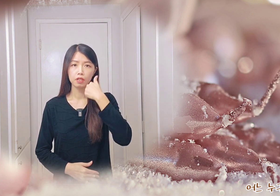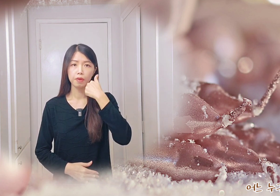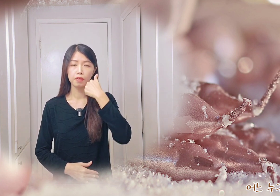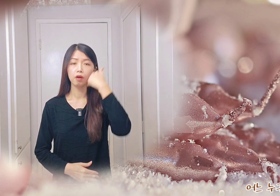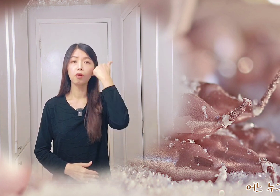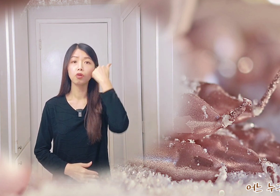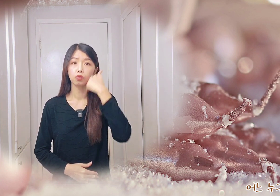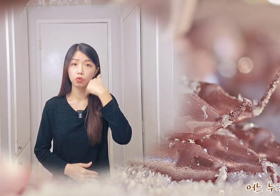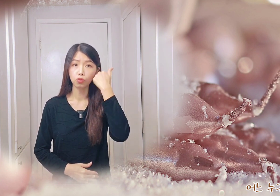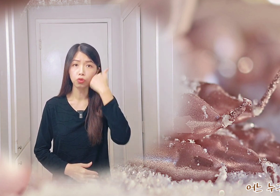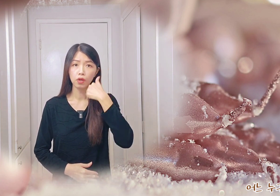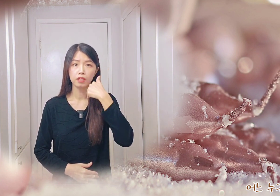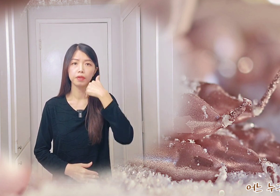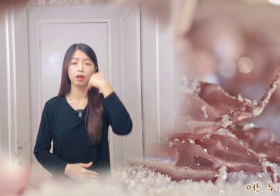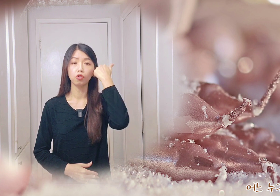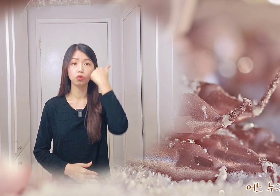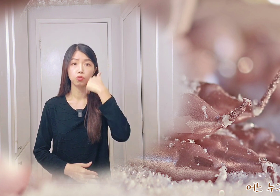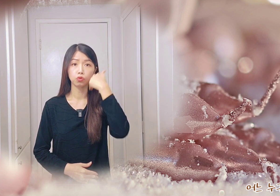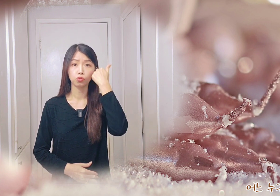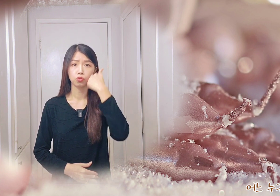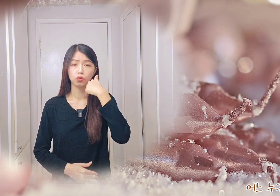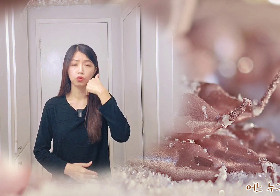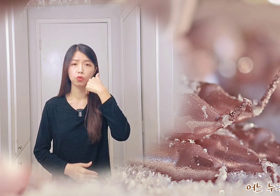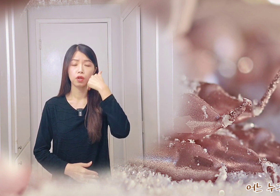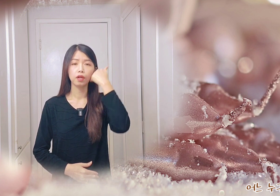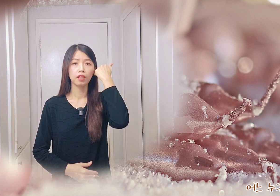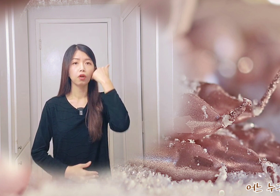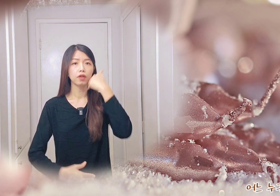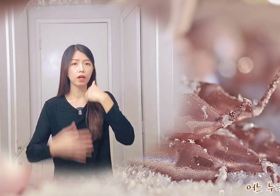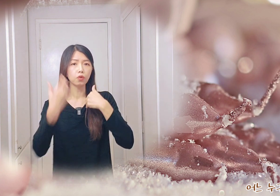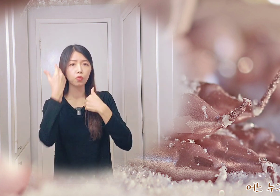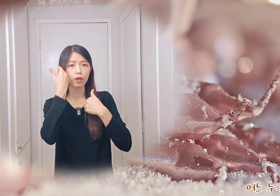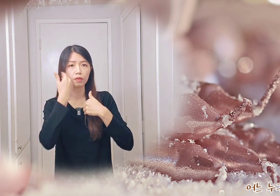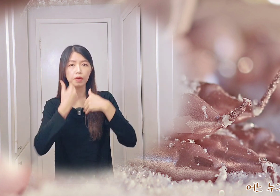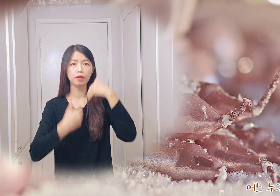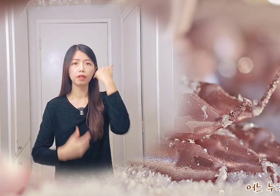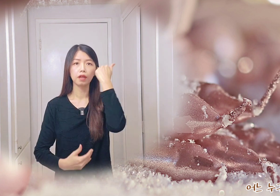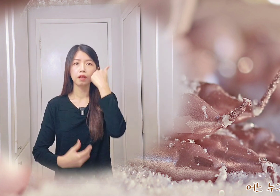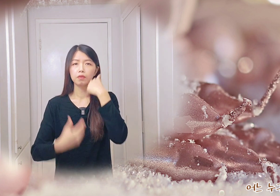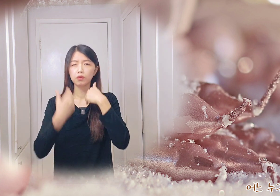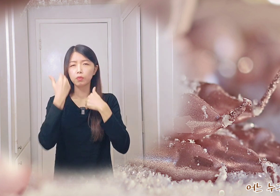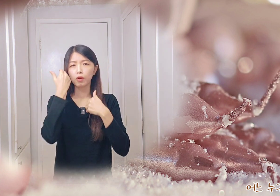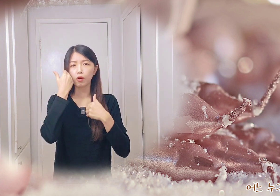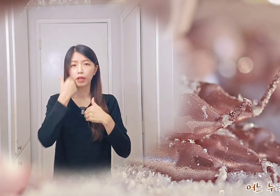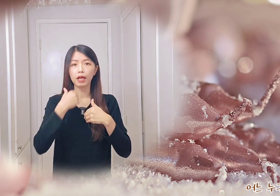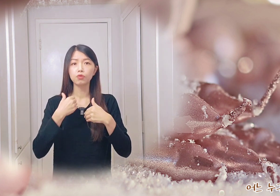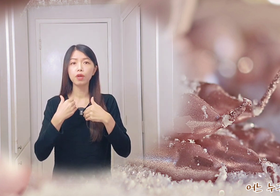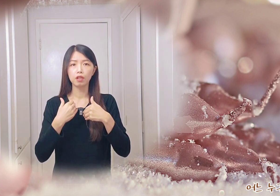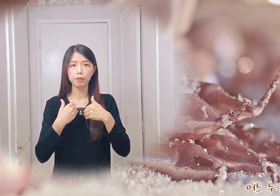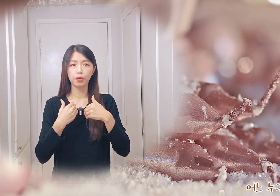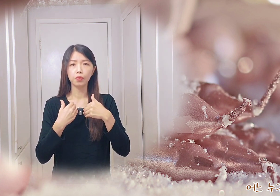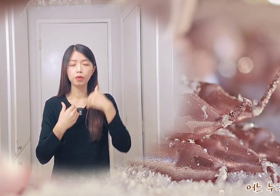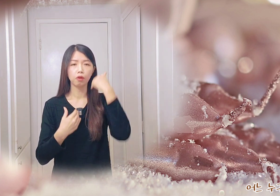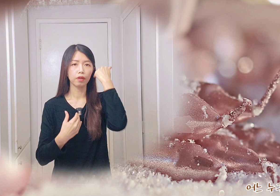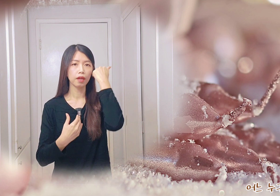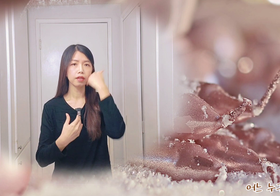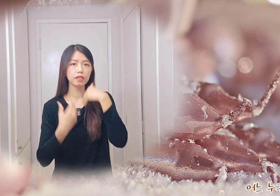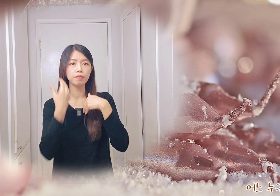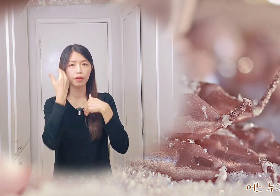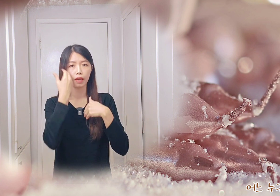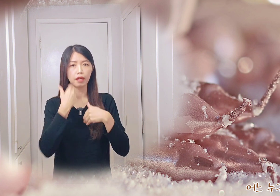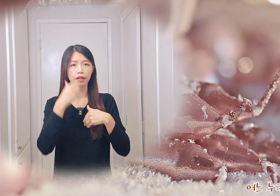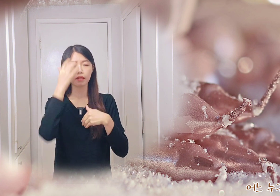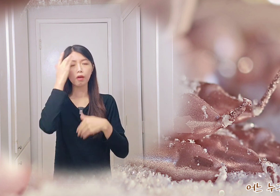위아래로 스치면서 누구 하시면 돼요. 누구. 이걸 양손으로 하시면은 좀 더 다수의 의미로